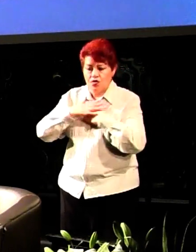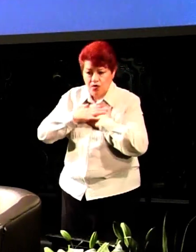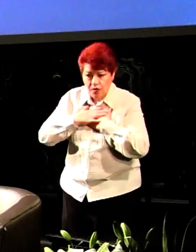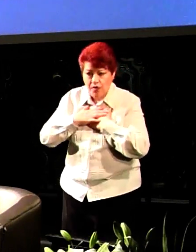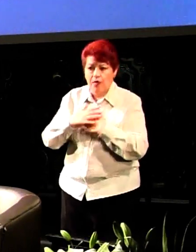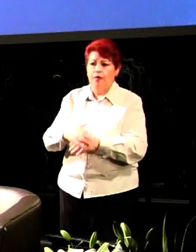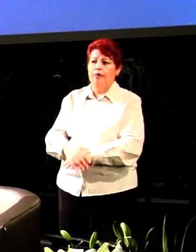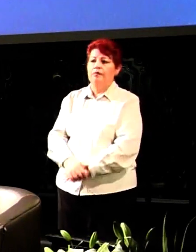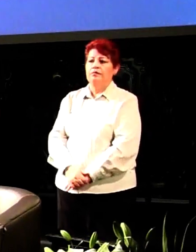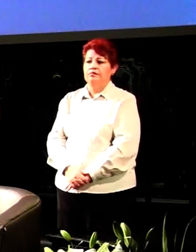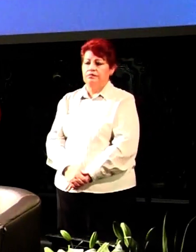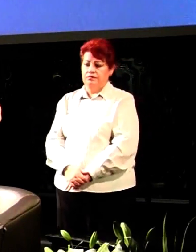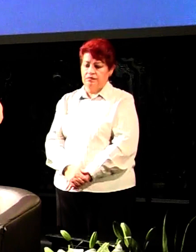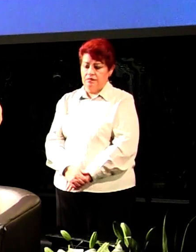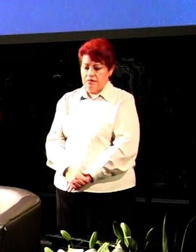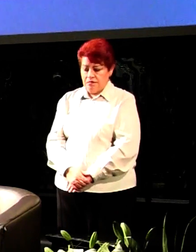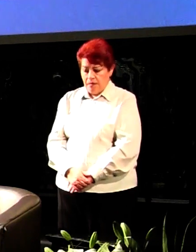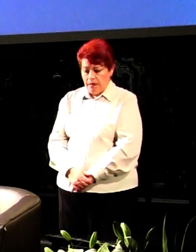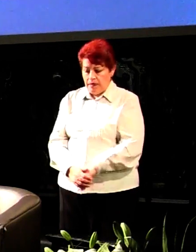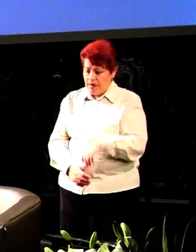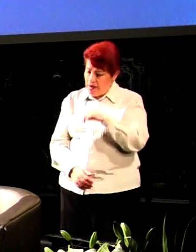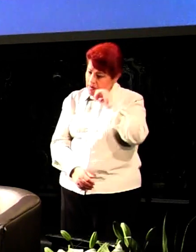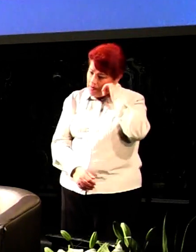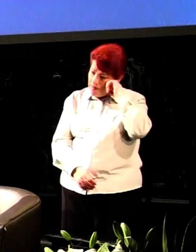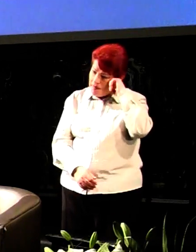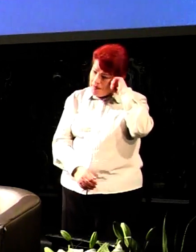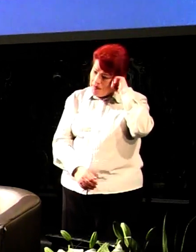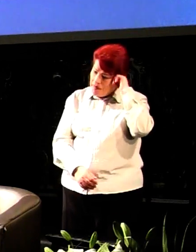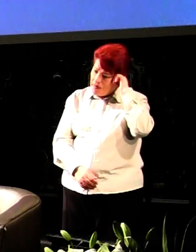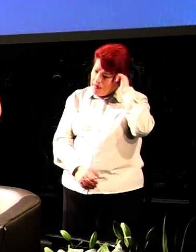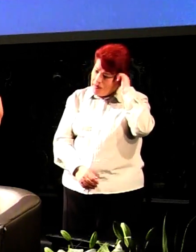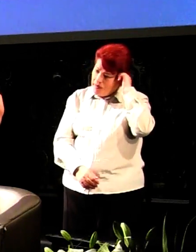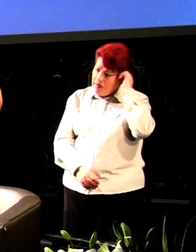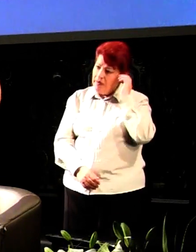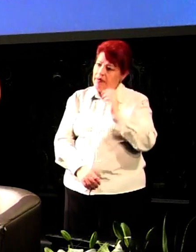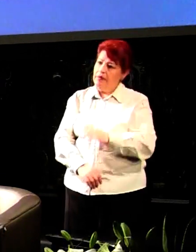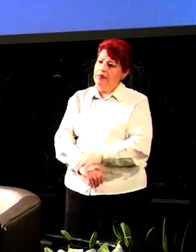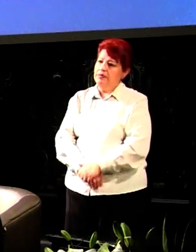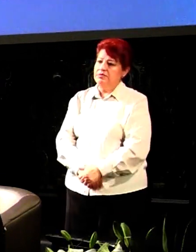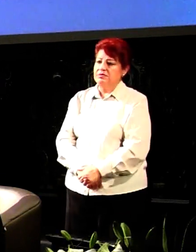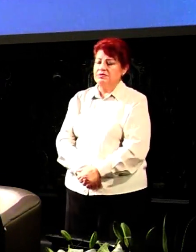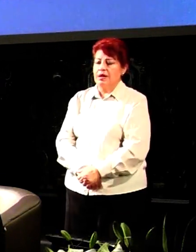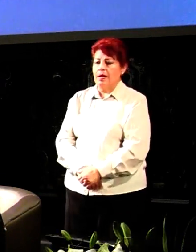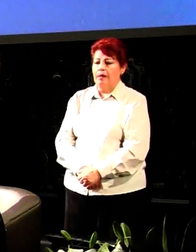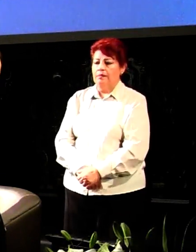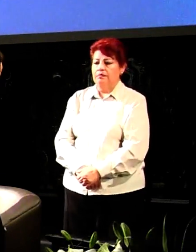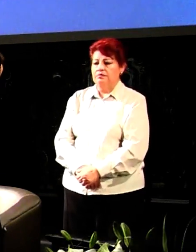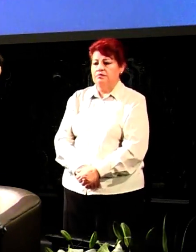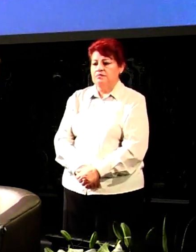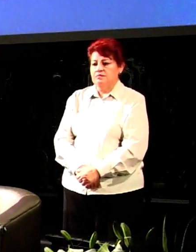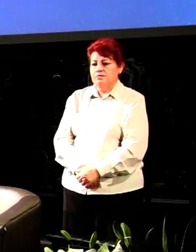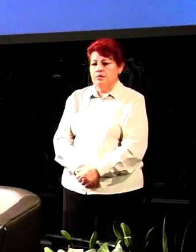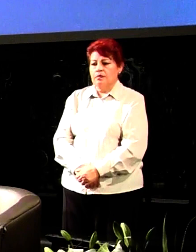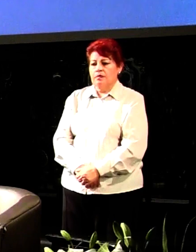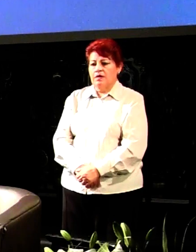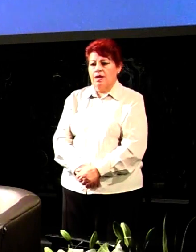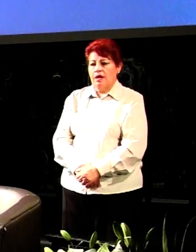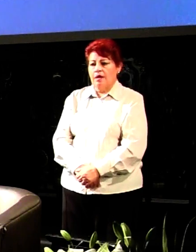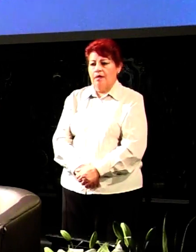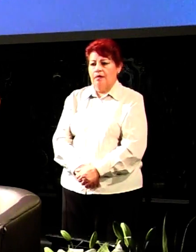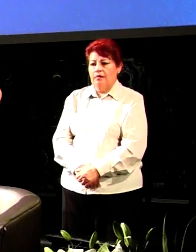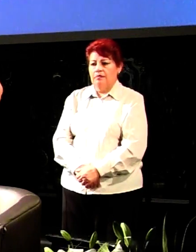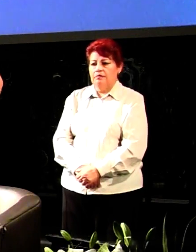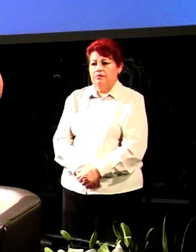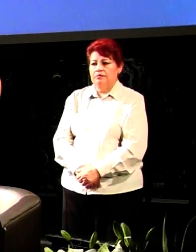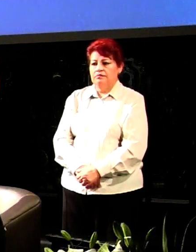enseñar a escuchar, si yo quiero enseñar asertividad, si yo quiero enseñar empatía, ¿dónde está mi empatía? ¿Dónde está mi